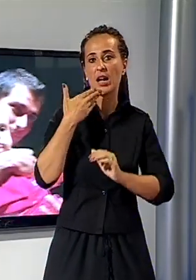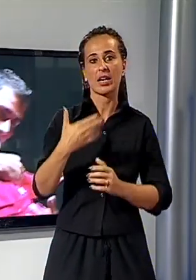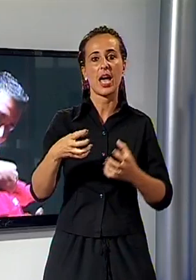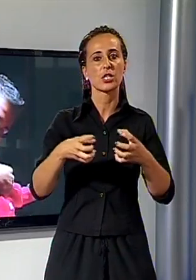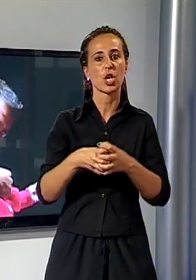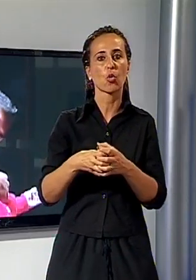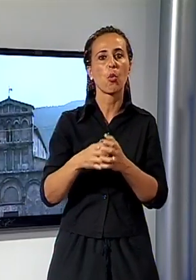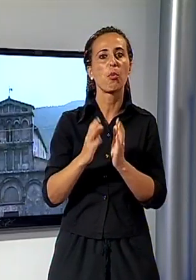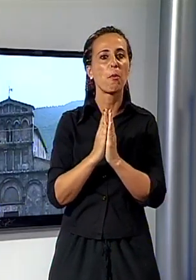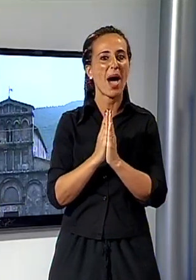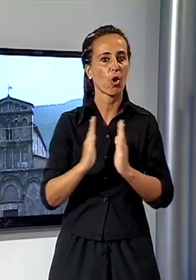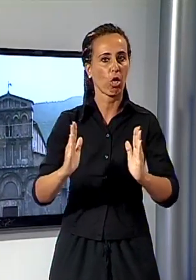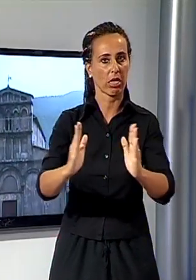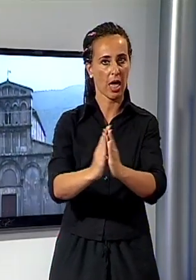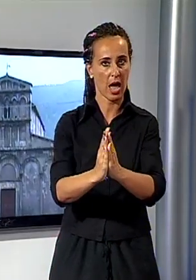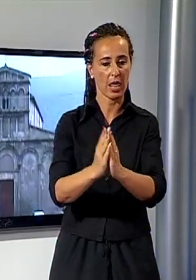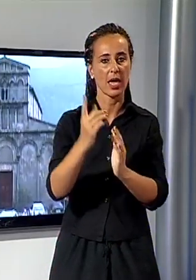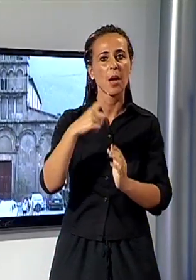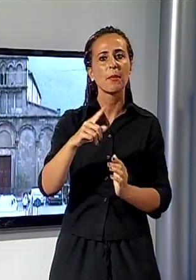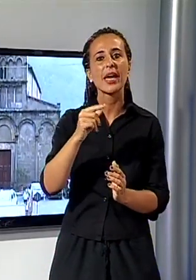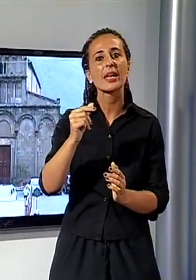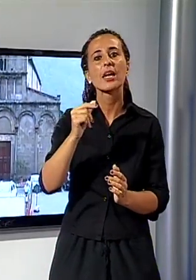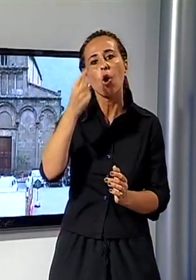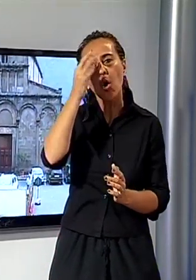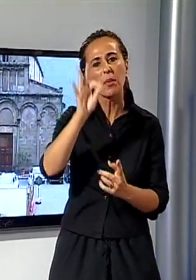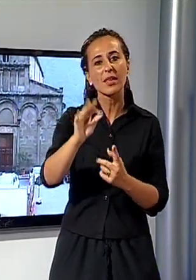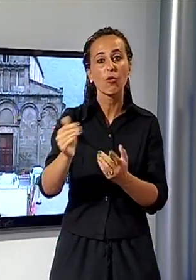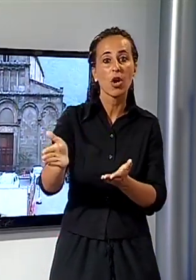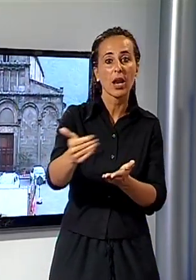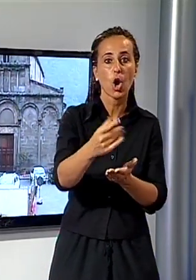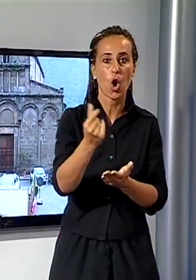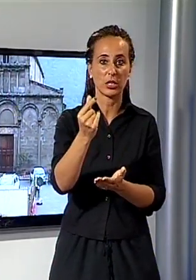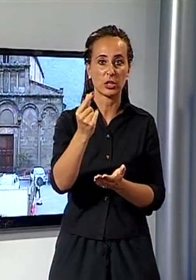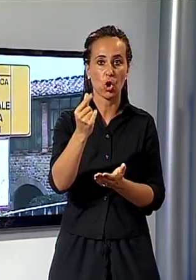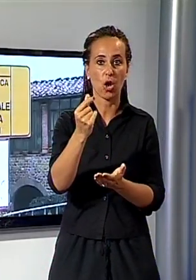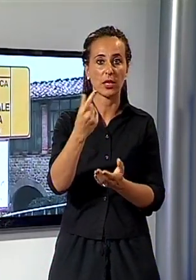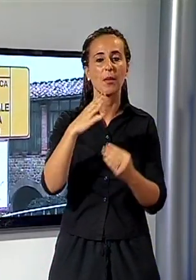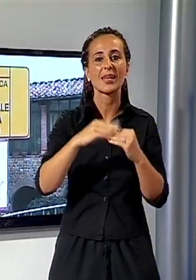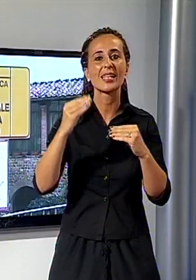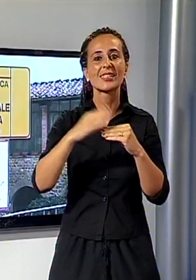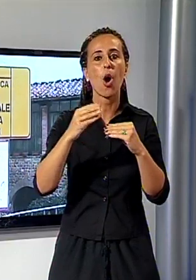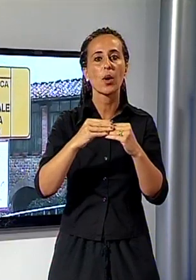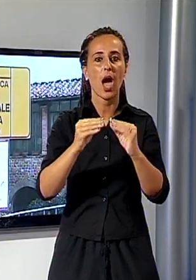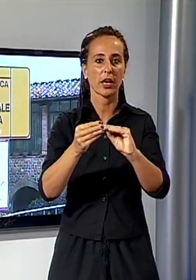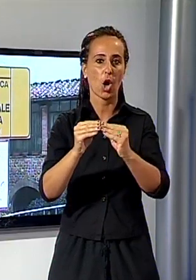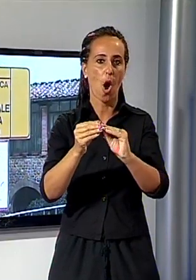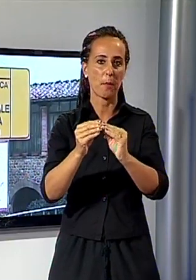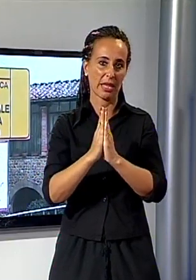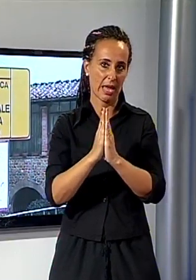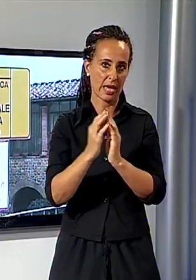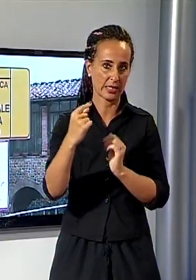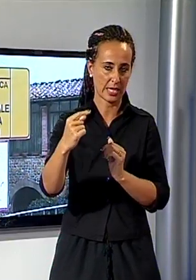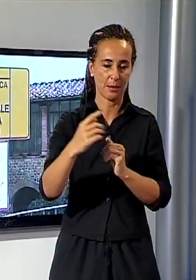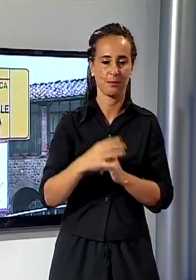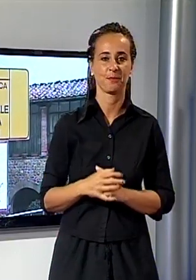Ci spostiamo adesso a Villa Basilica sabato sera, l'appuntamento con l'ormai tradizionale sfilata di moda aggiunta